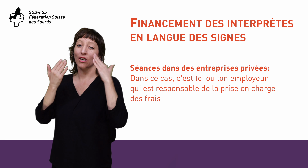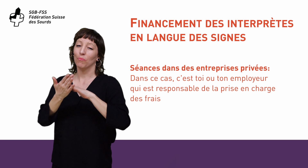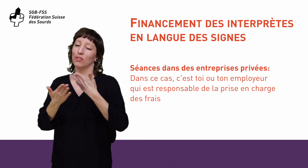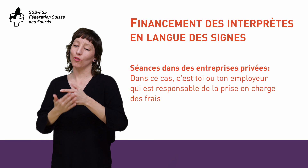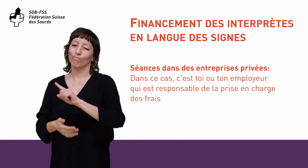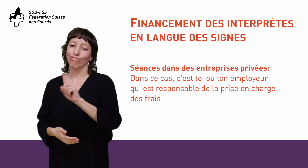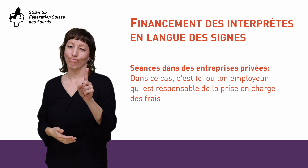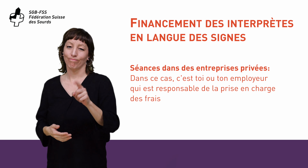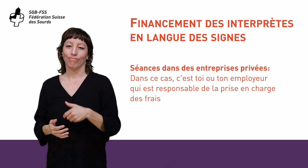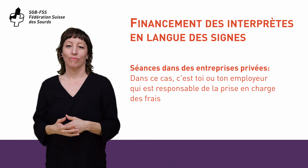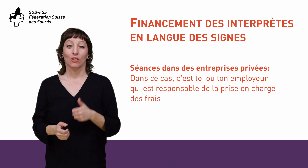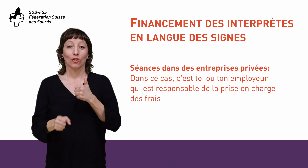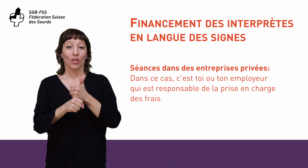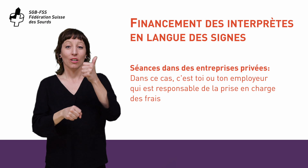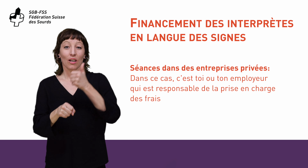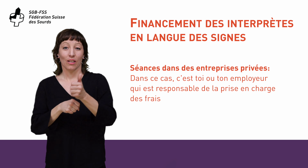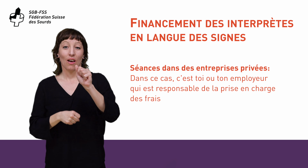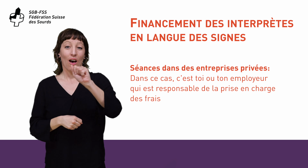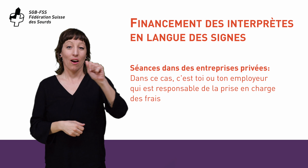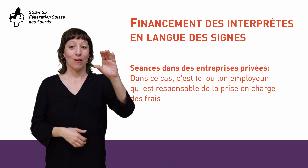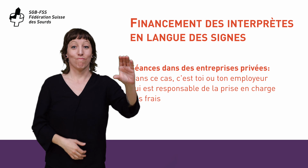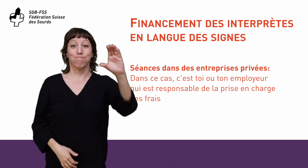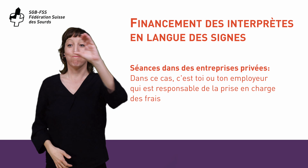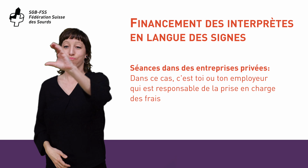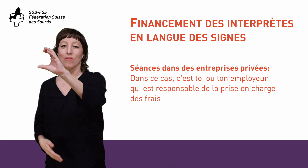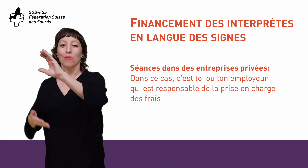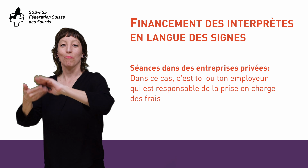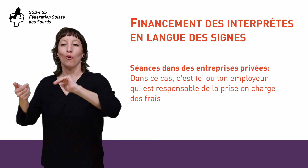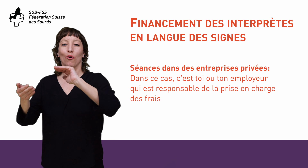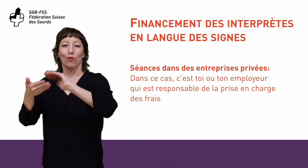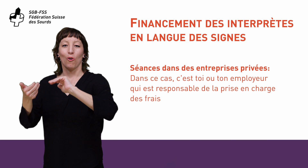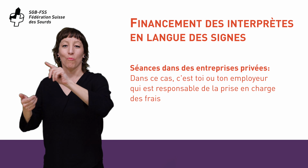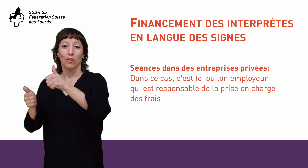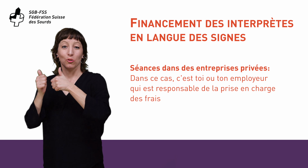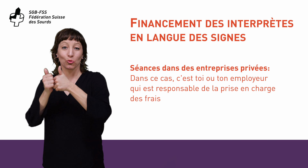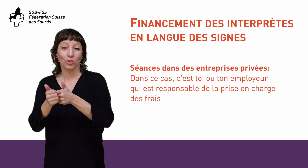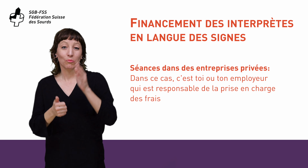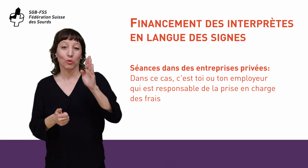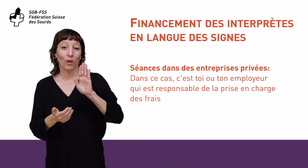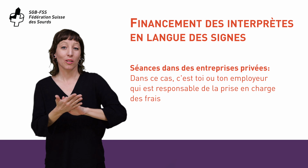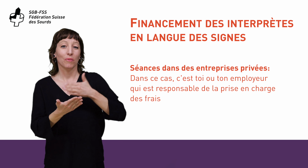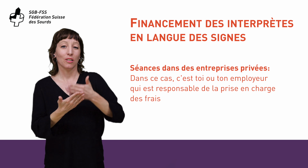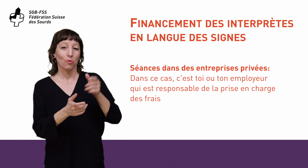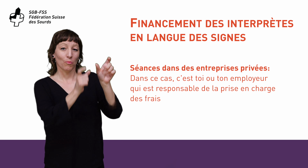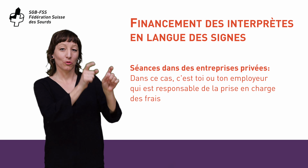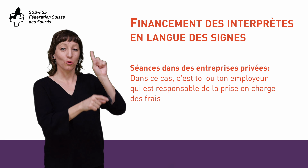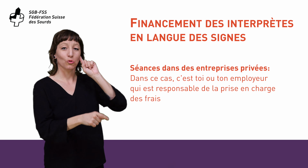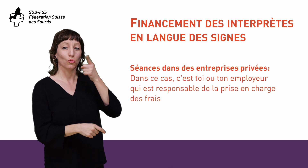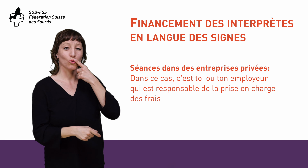la prise en charge des frais. Procom reçoit chaque année un montant de l'AI pour toutes les